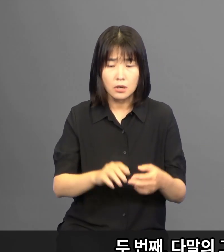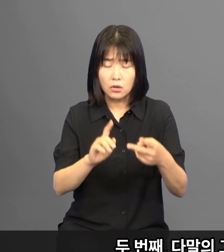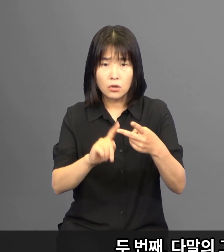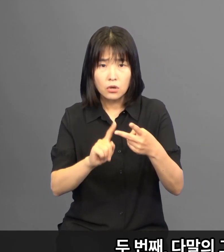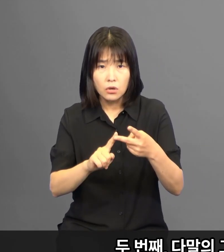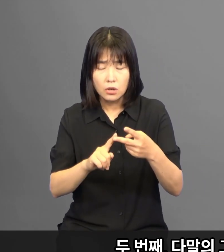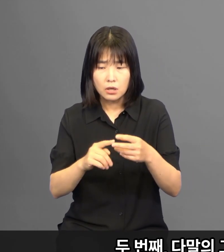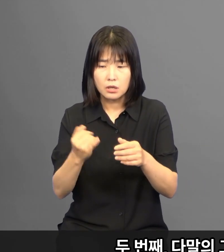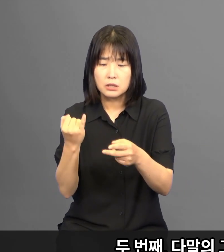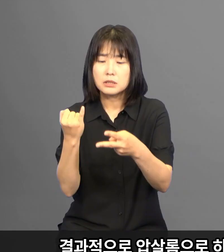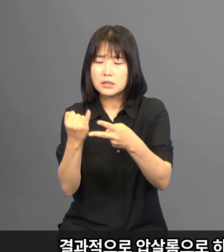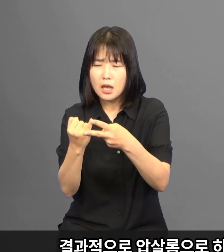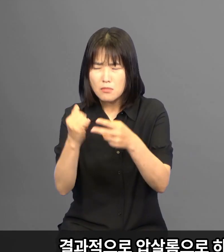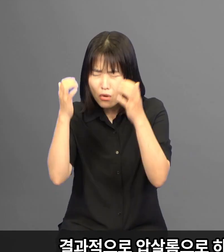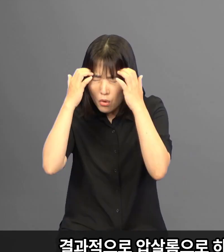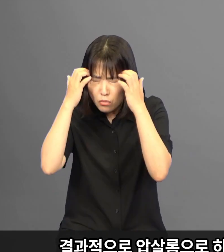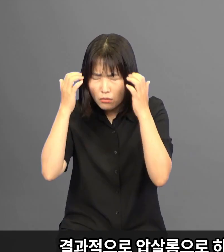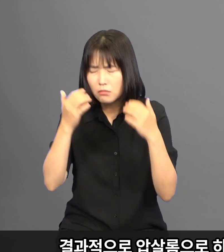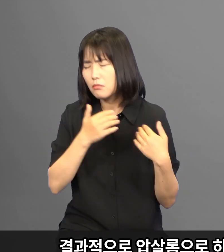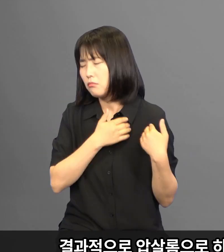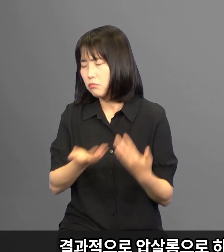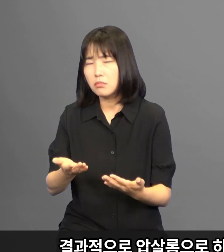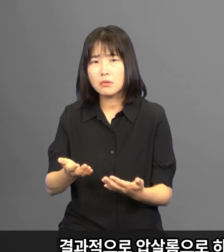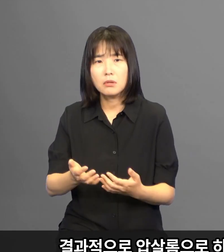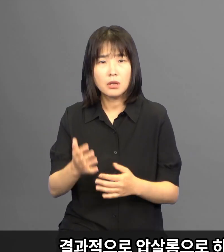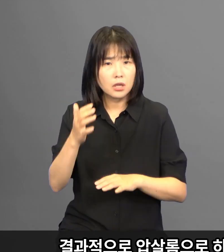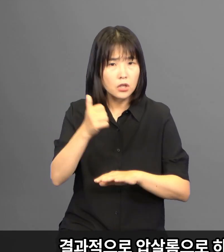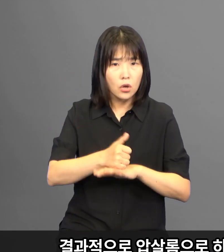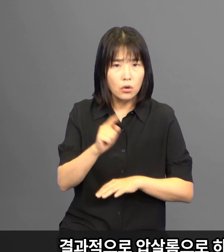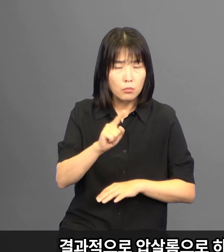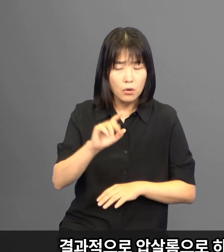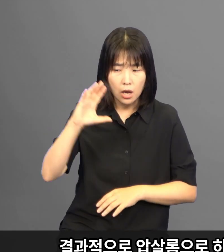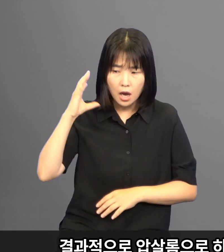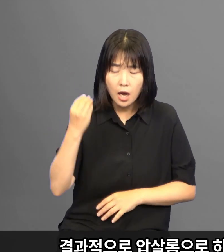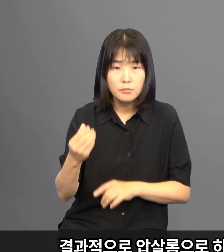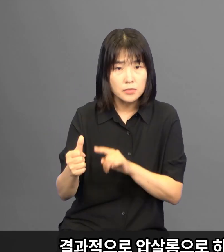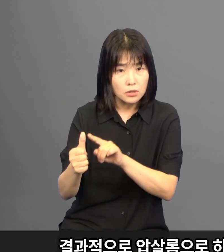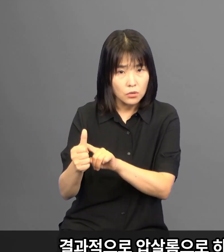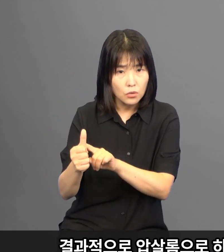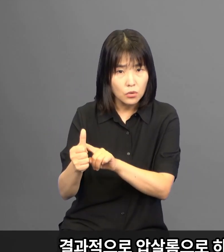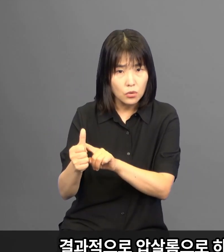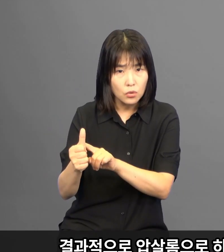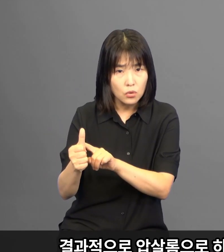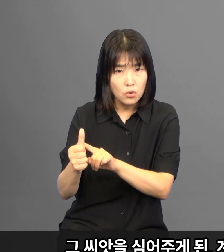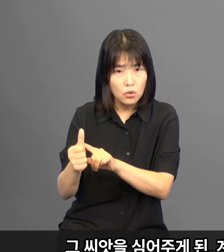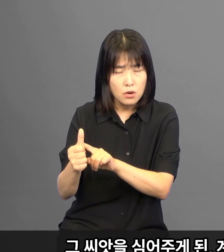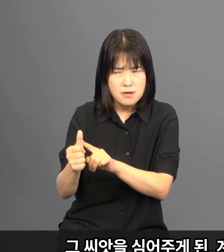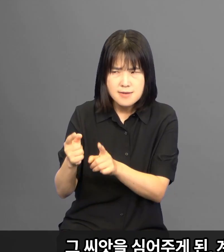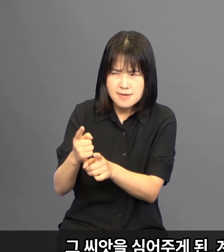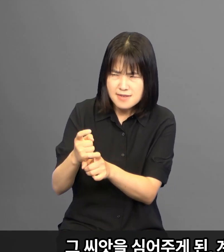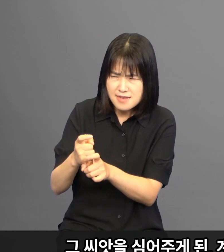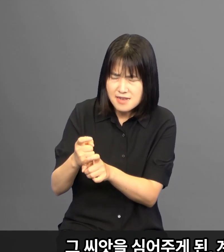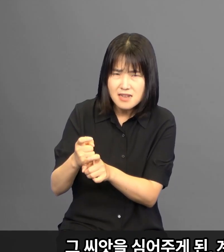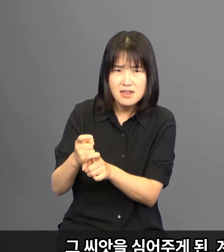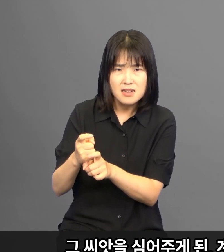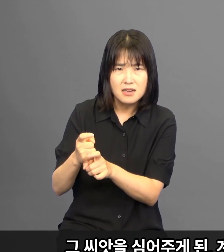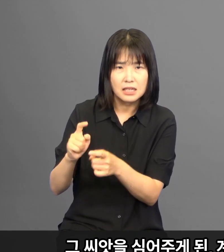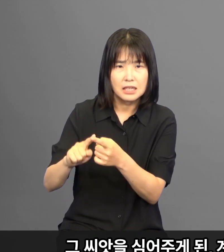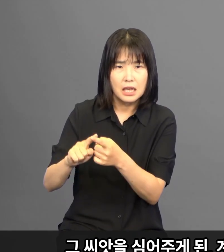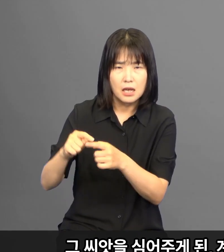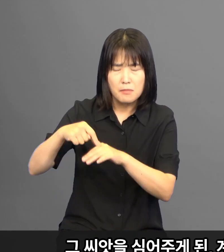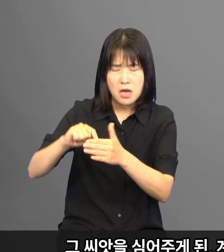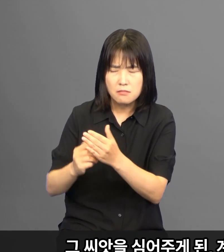그 고통을 외면하는 것이고, 결과적으로 압살롬으로 하여금 내가 복수하리라 라고 하는 그 씨앗을 심어주게